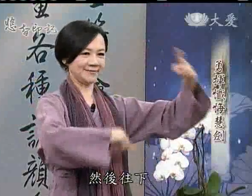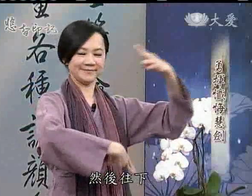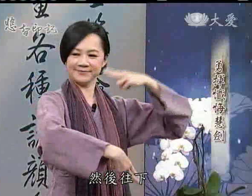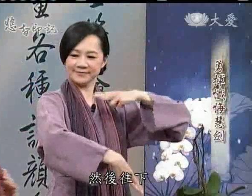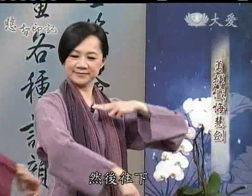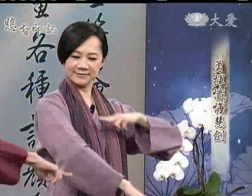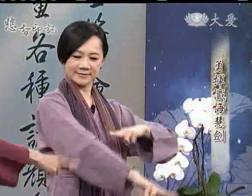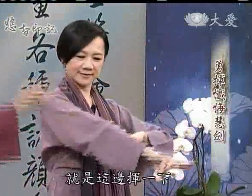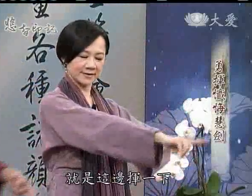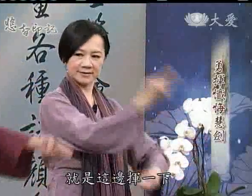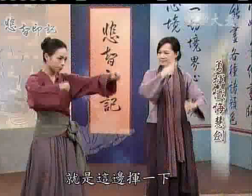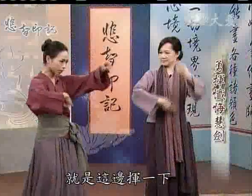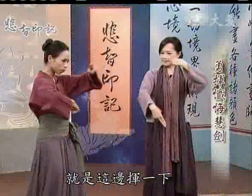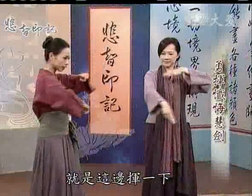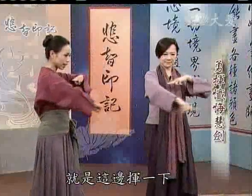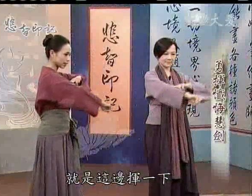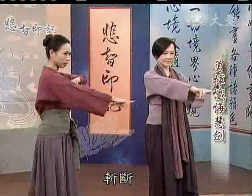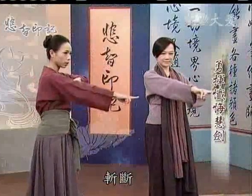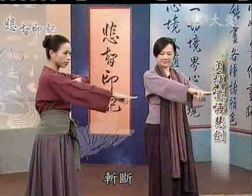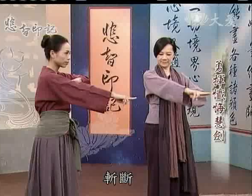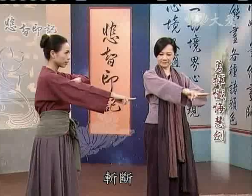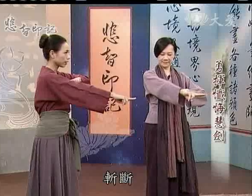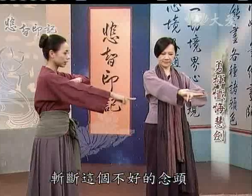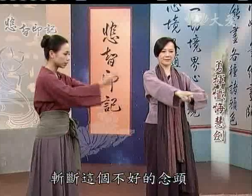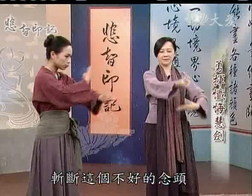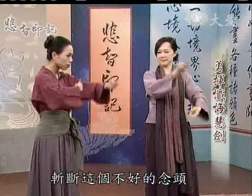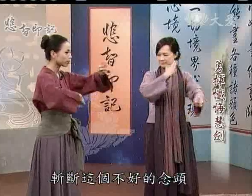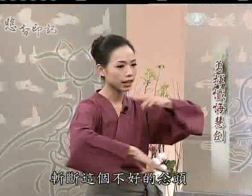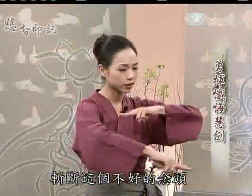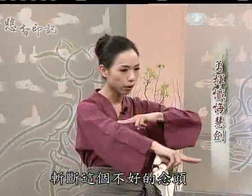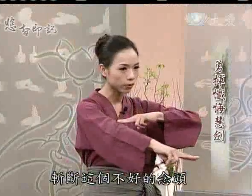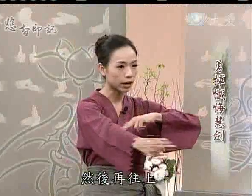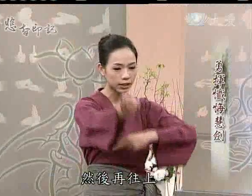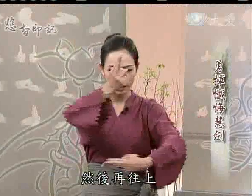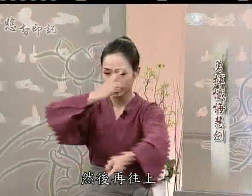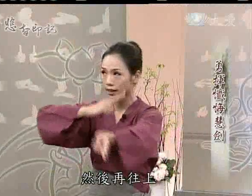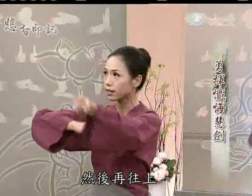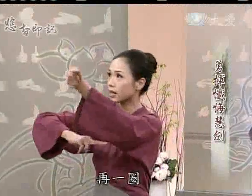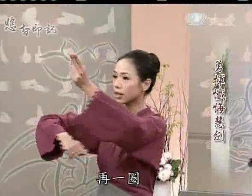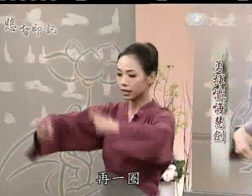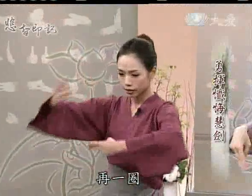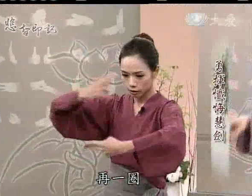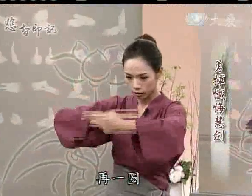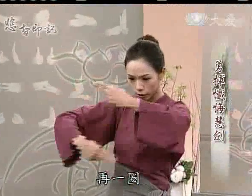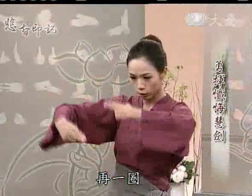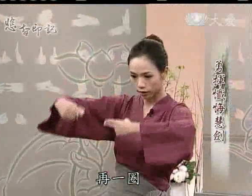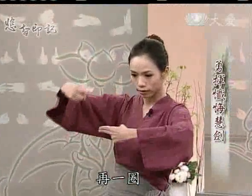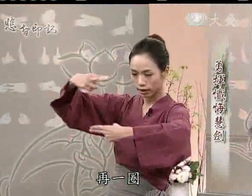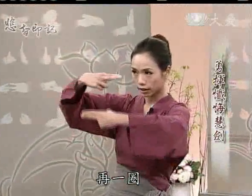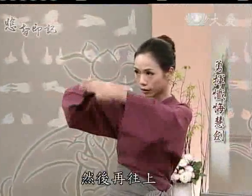下，就是这边会一下斩断，斩断这个不好的念头，然后再往上，再一圈，然后再